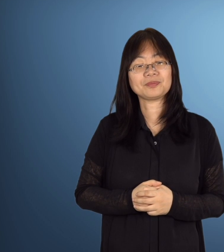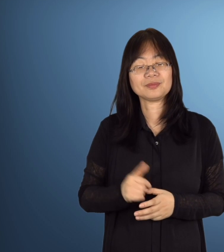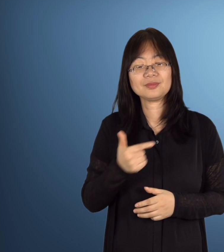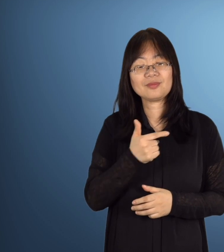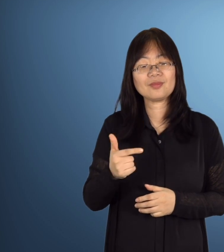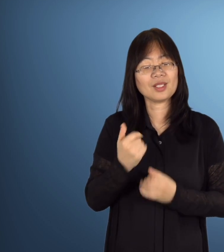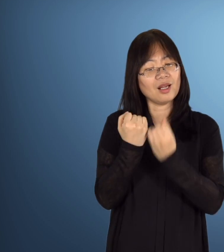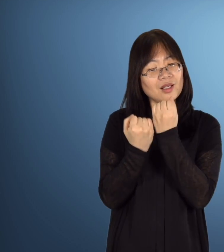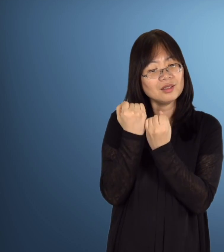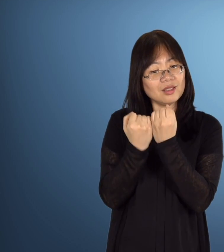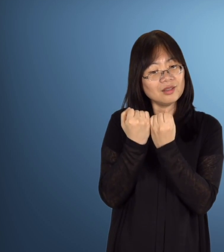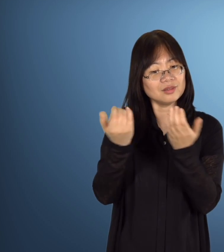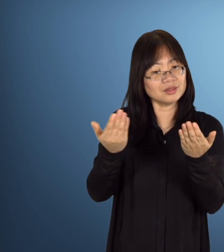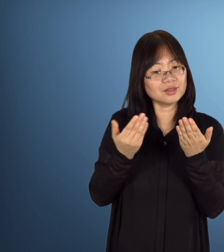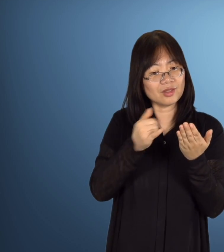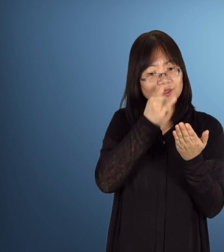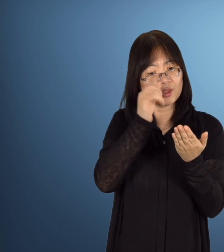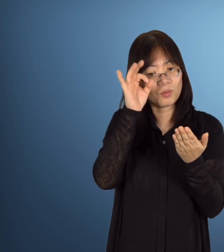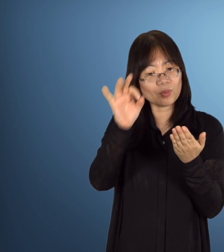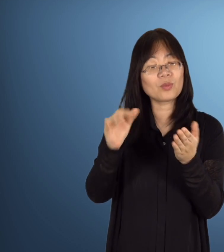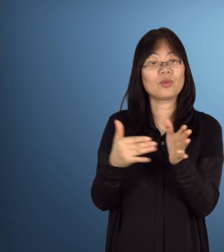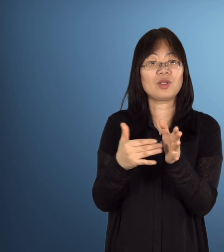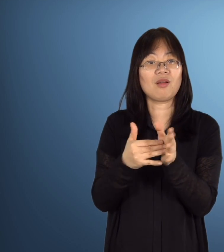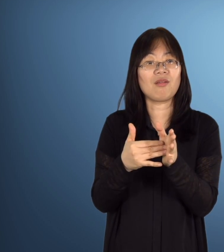굉장히 설득력 있어 보여요.